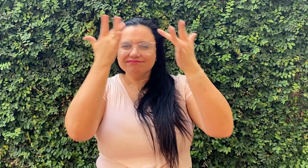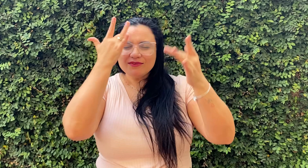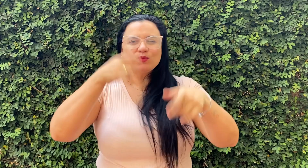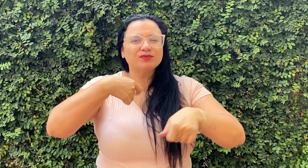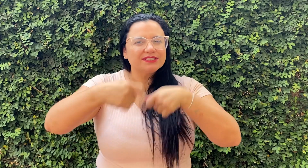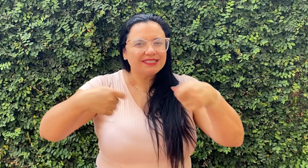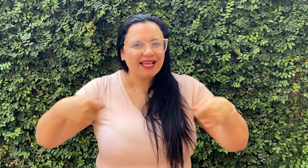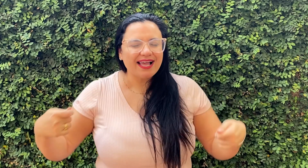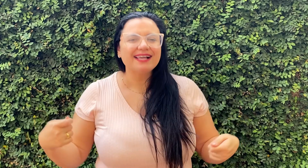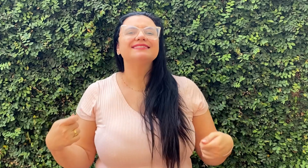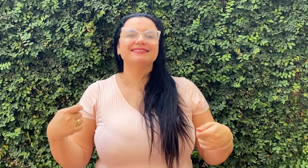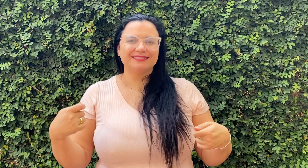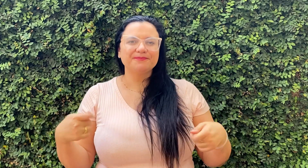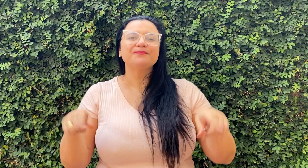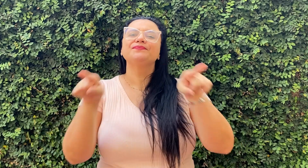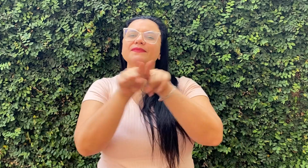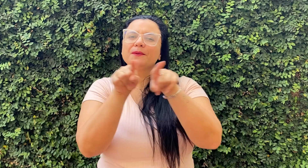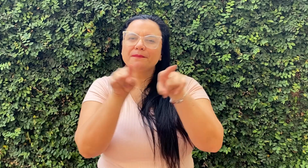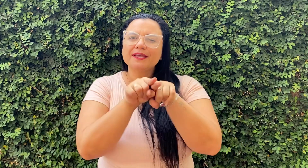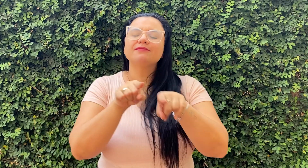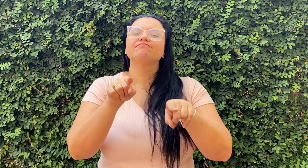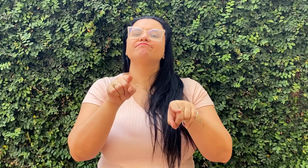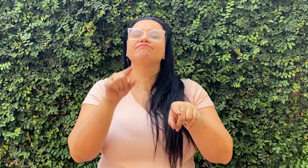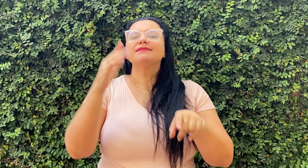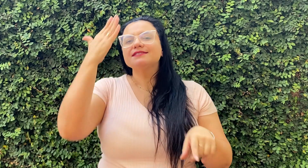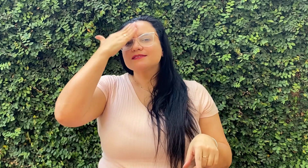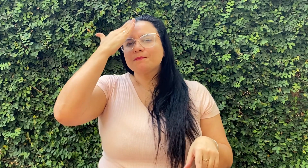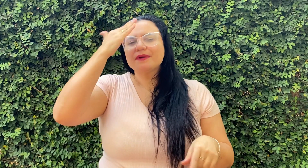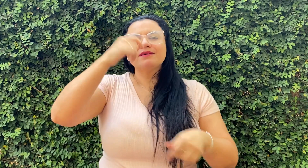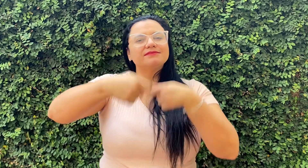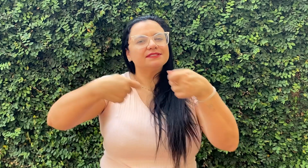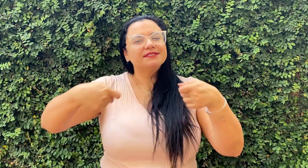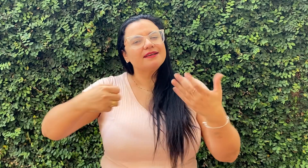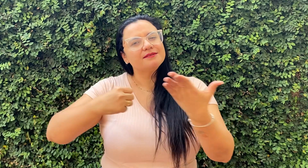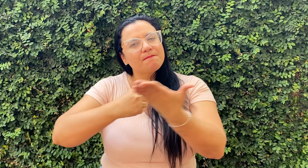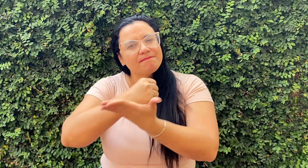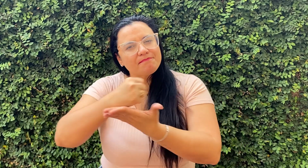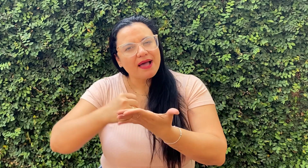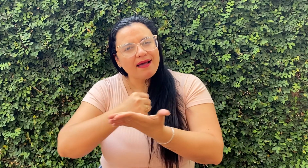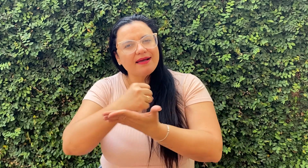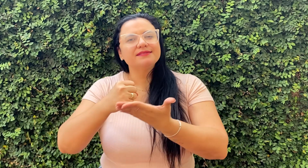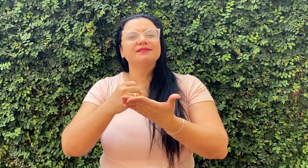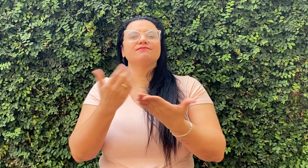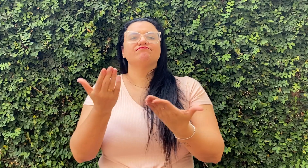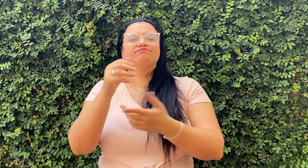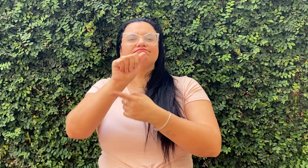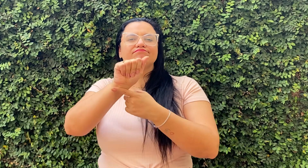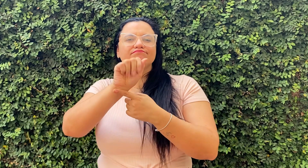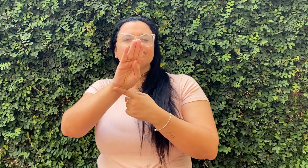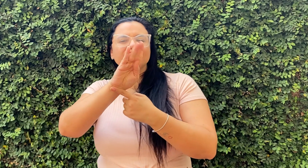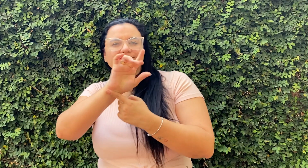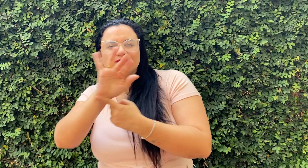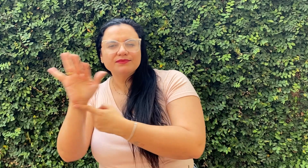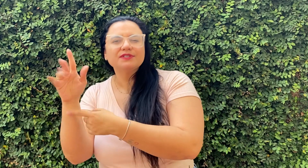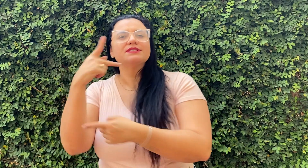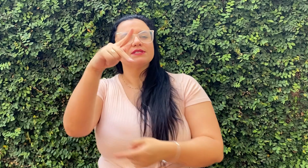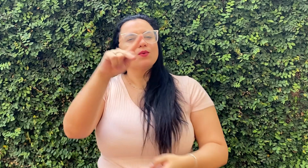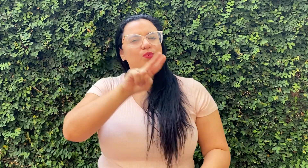os sinais, para que você treine. Isso são sinais básicos, como o alfabeto,